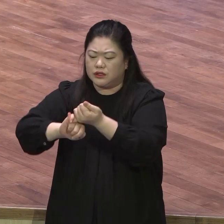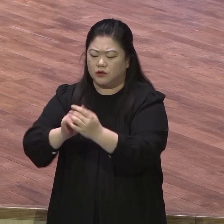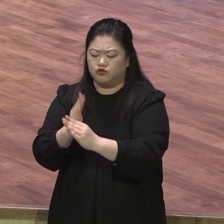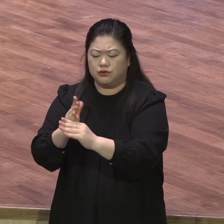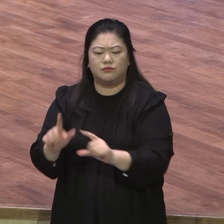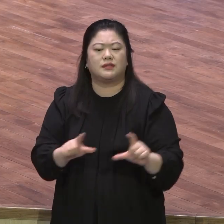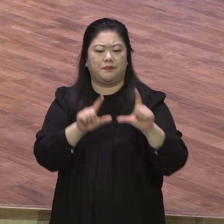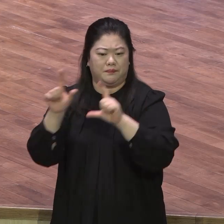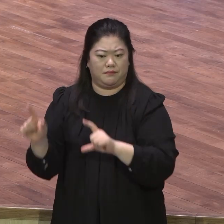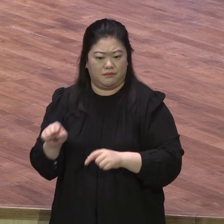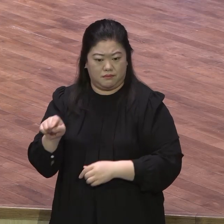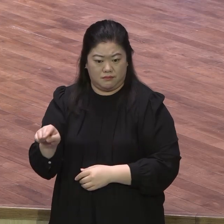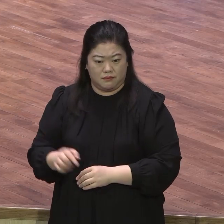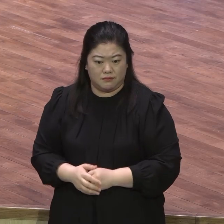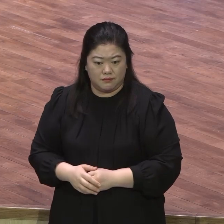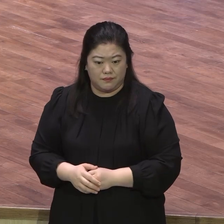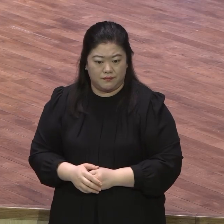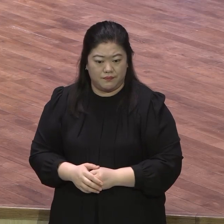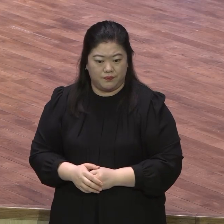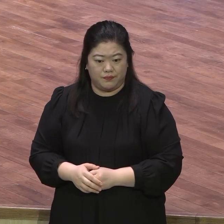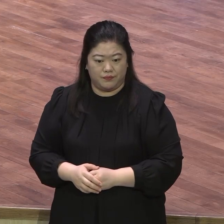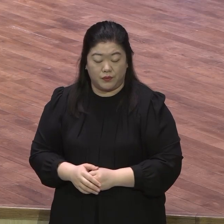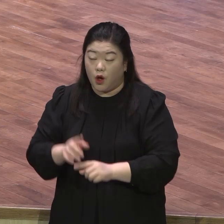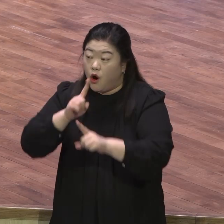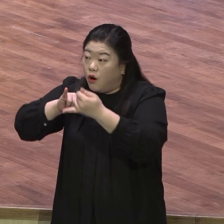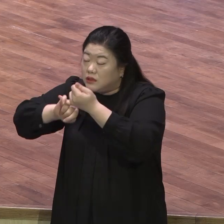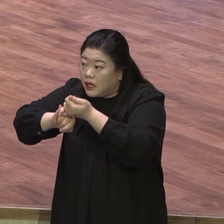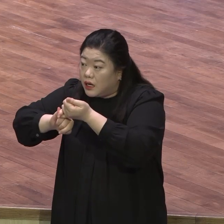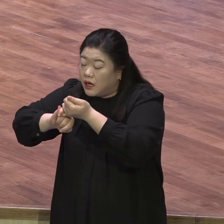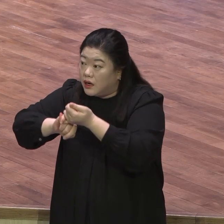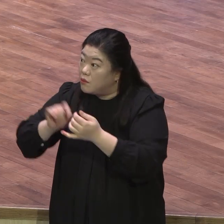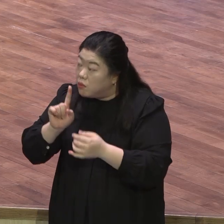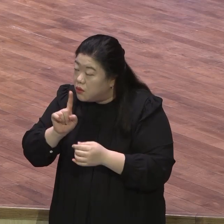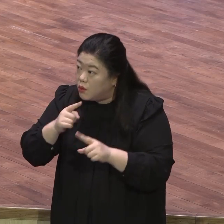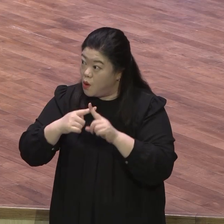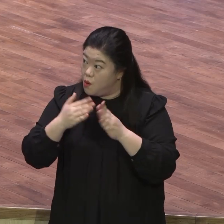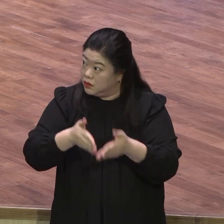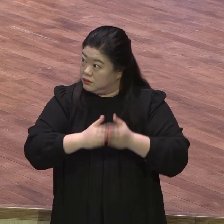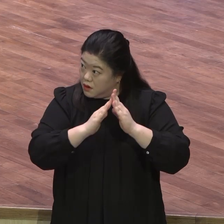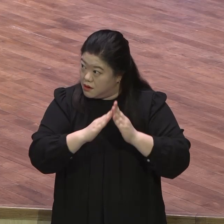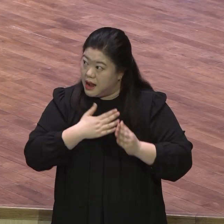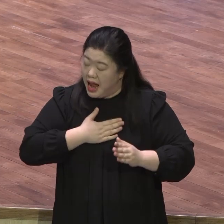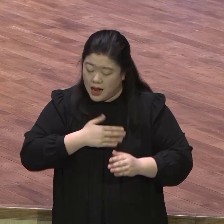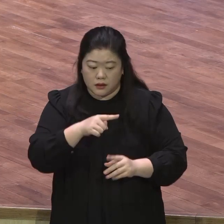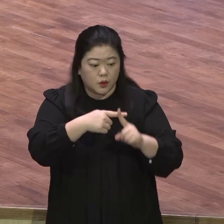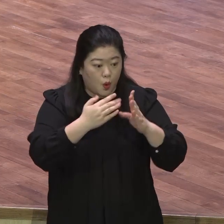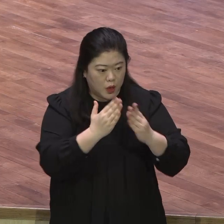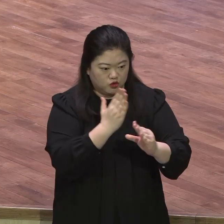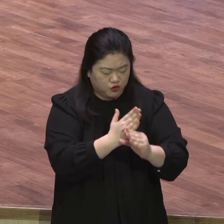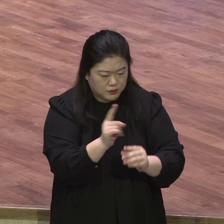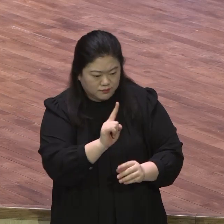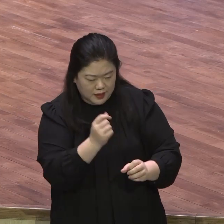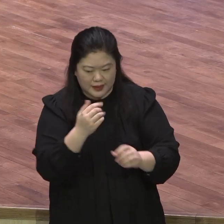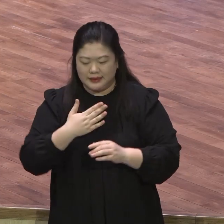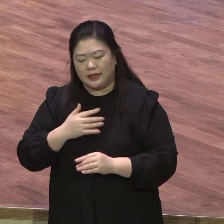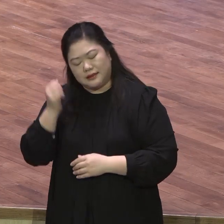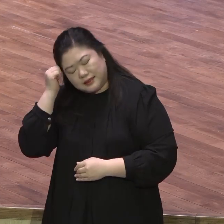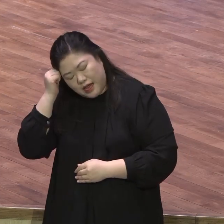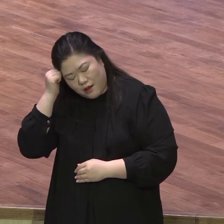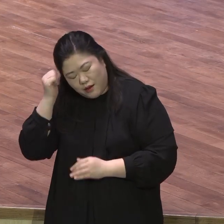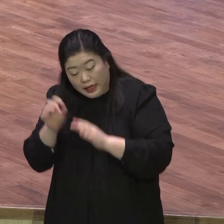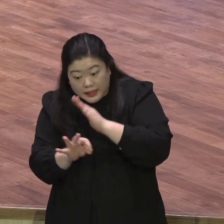다시 말하면 교회 중심의 삶을 살아. 언약 중심. 이 말은 교회 중심이에요. 중심의 삶을 살아라. 모든